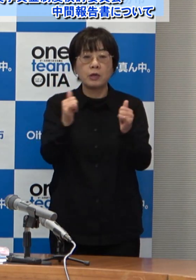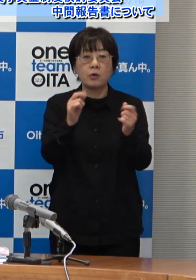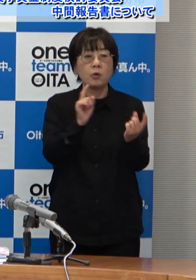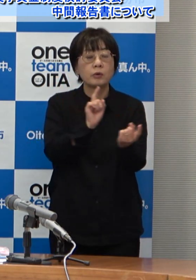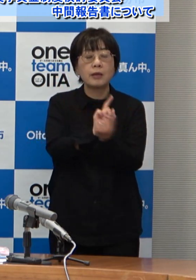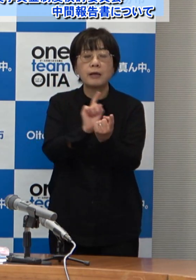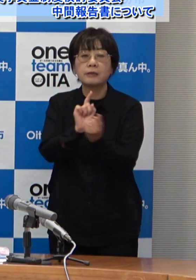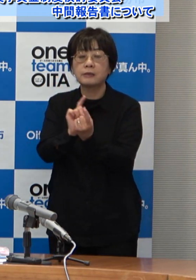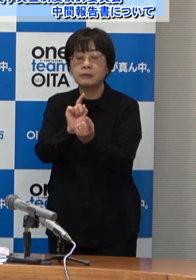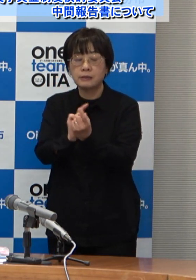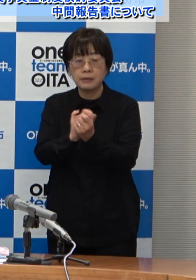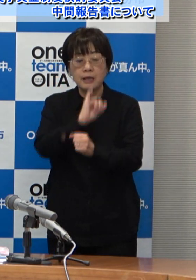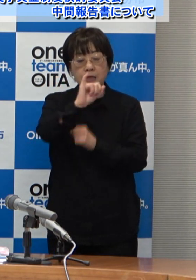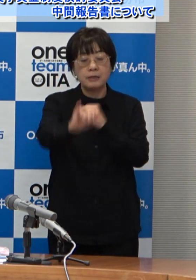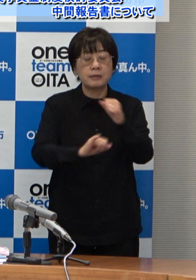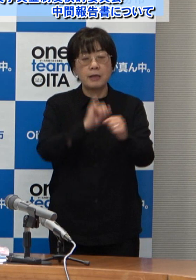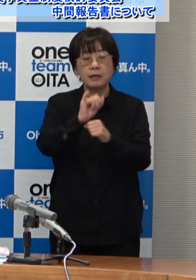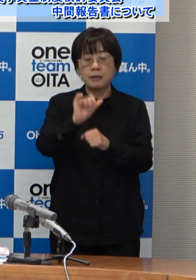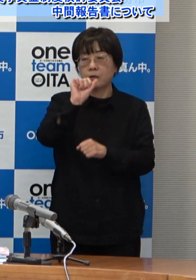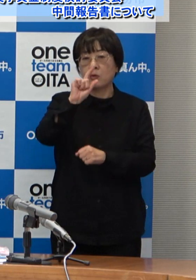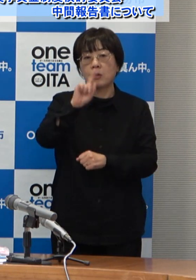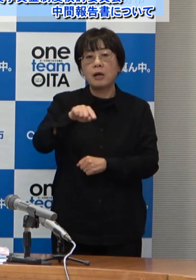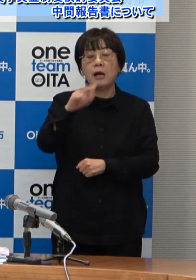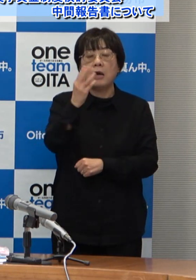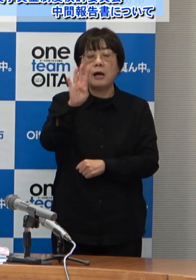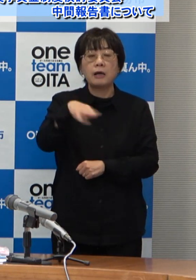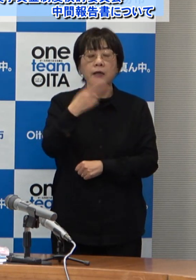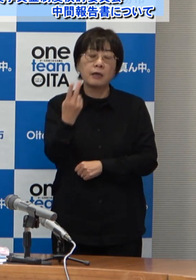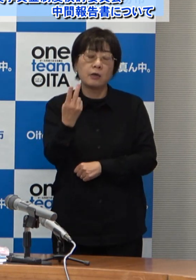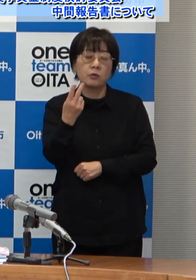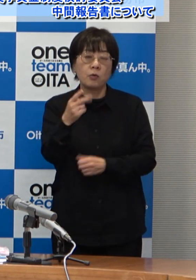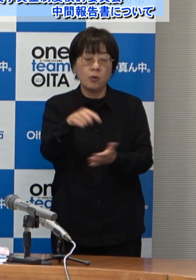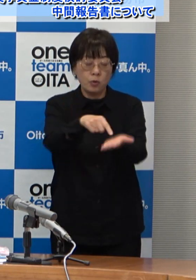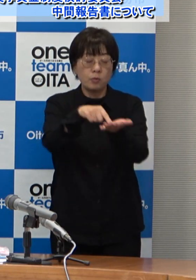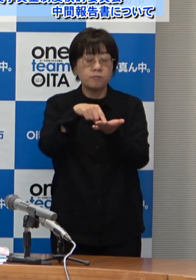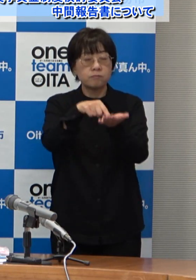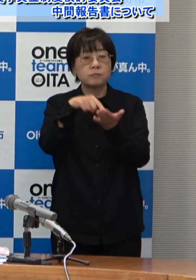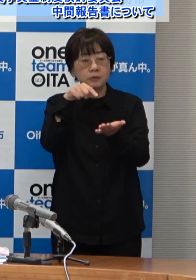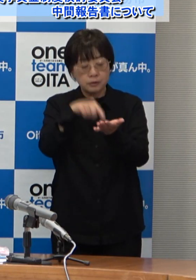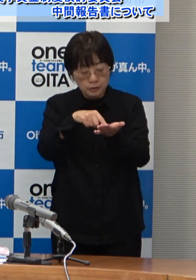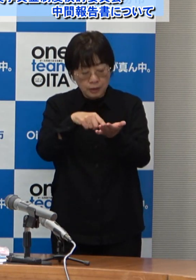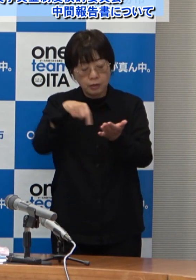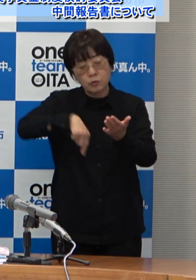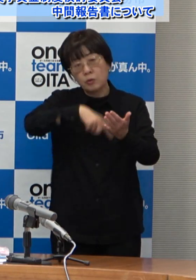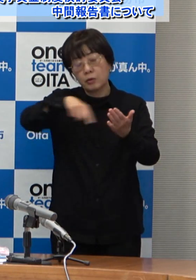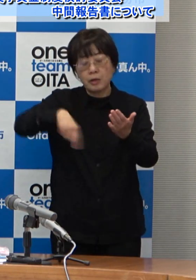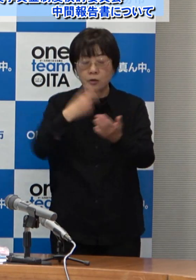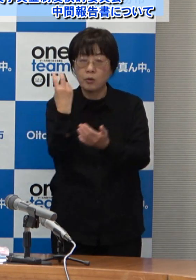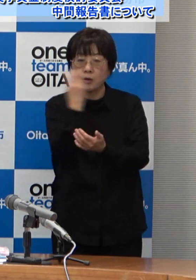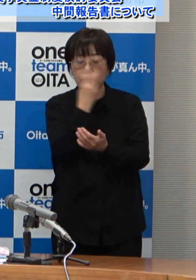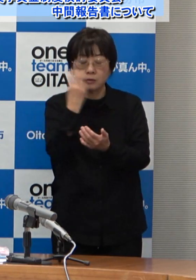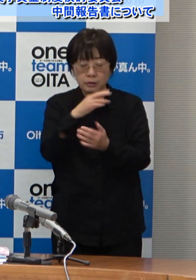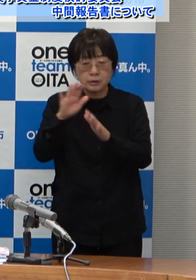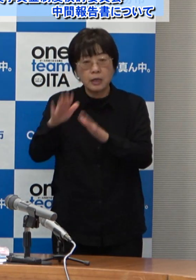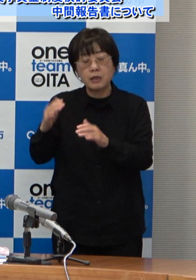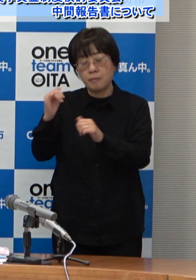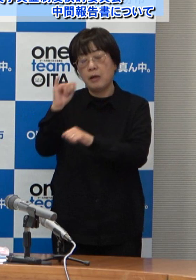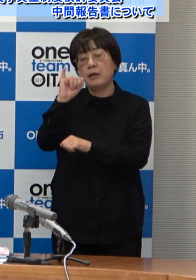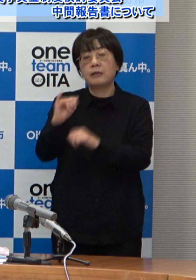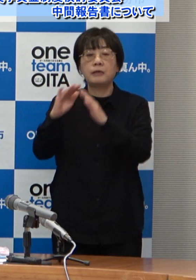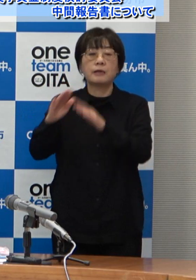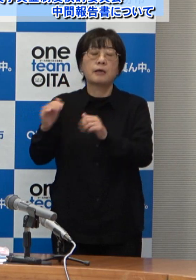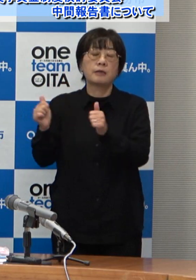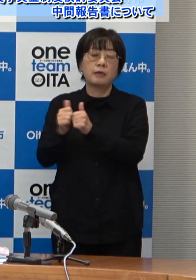ウェブアンケートを実施し市民人数の把握に努めながらえ制度設計について検討が重ねてられてき